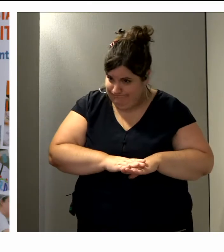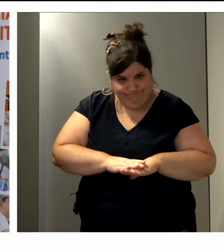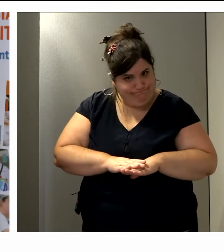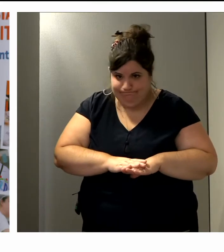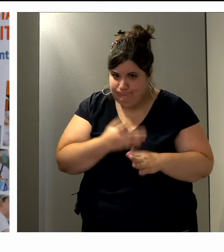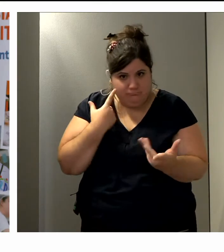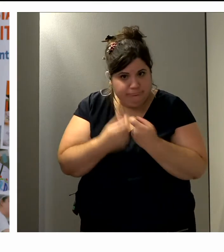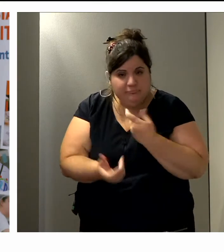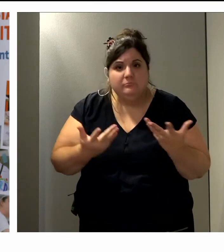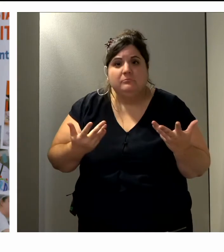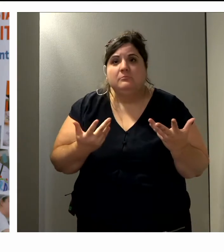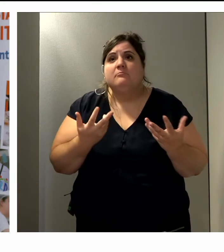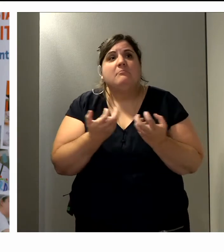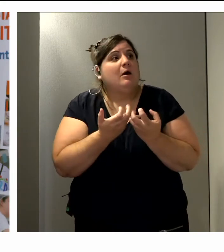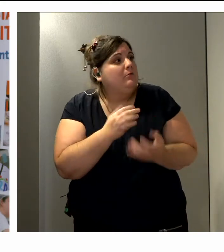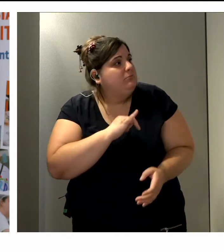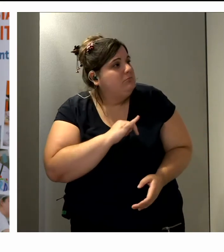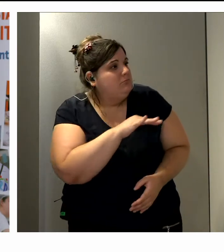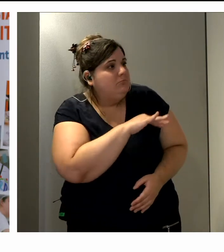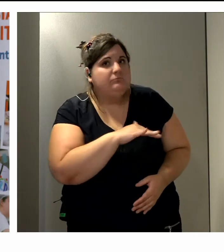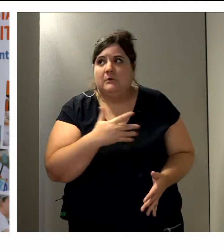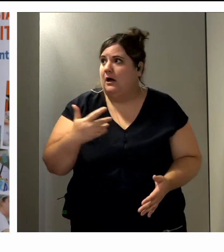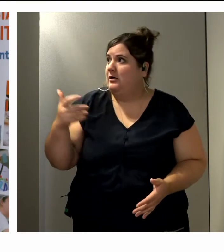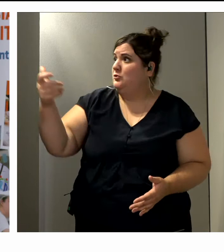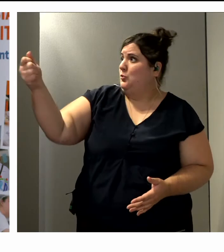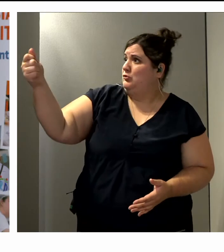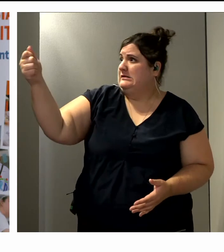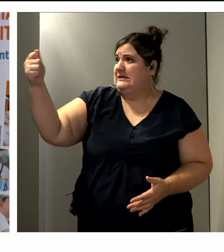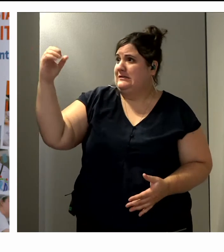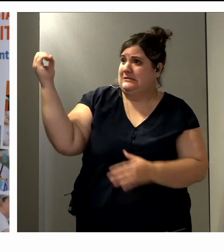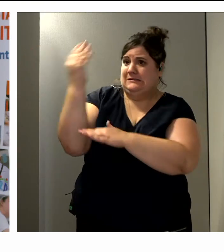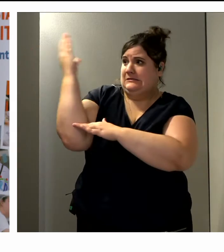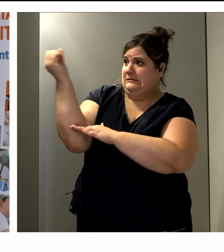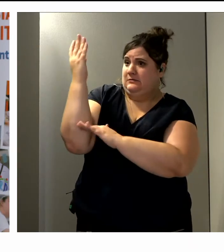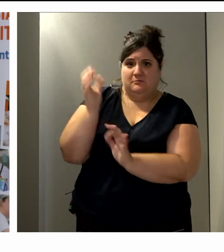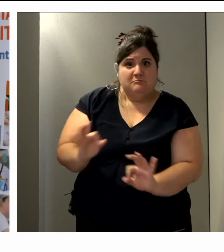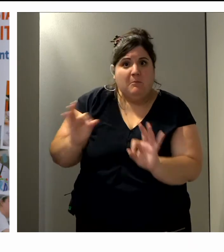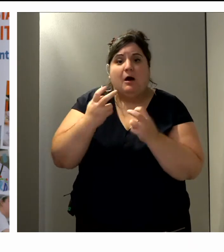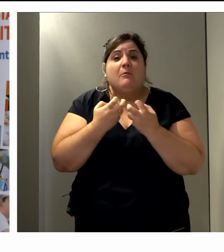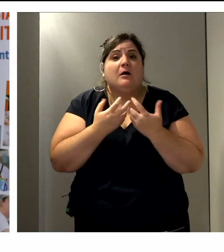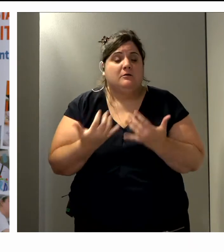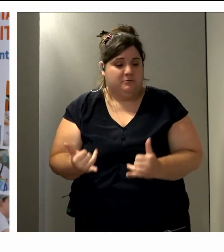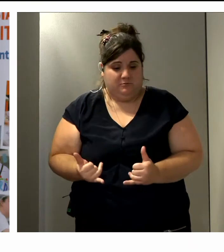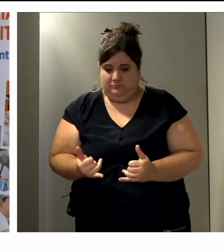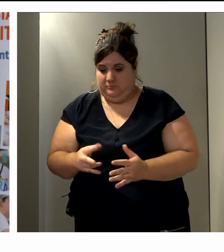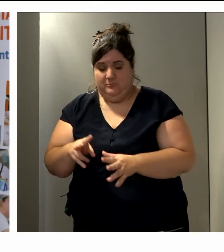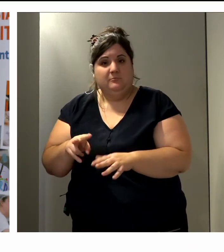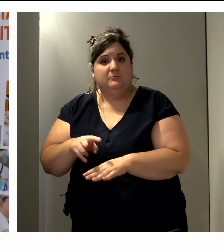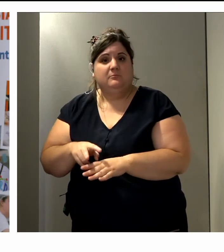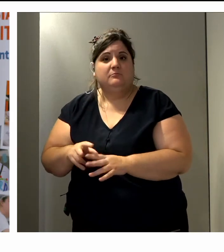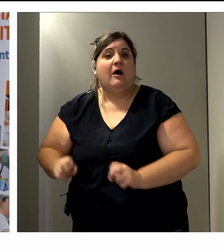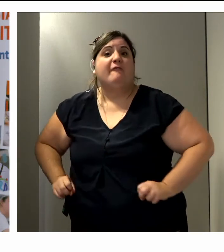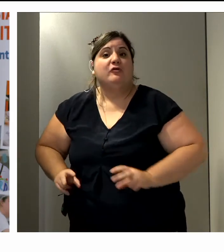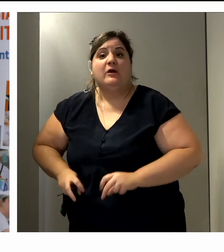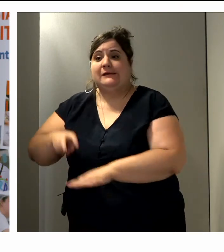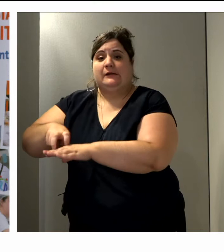ces WC, dans ces lieux, il n'y a pas de sonnette. Vous pouvez tomber dedans toute seule et puis attendre jusqu'à ce que la femme